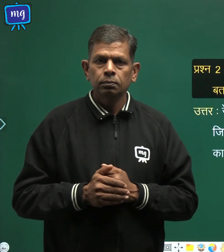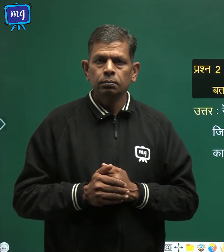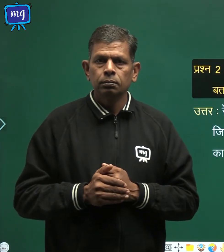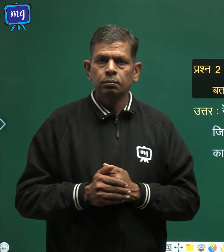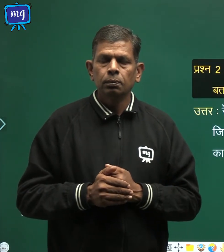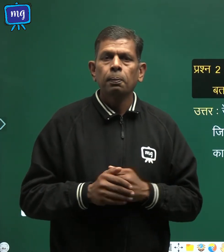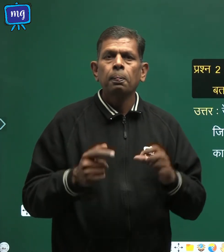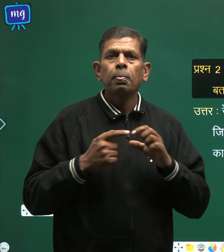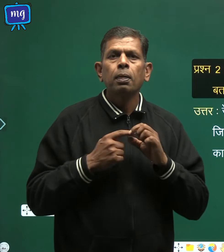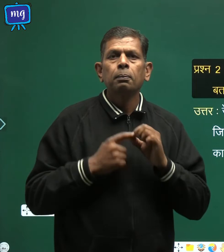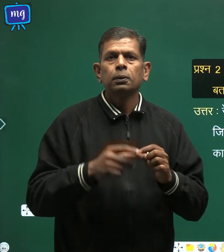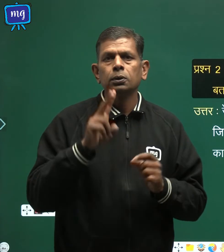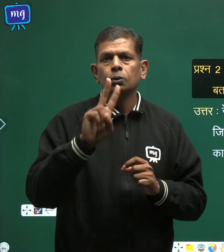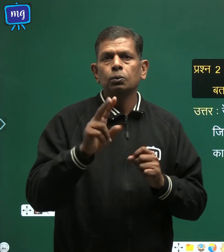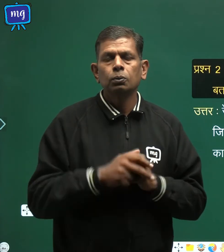प्रश्न 2,